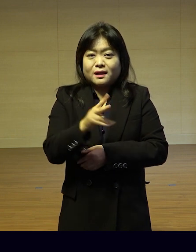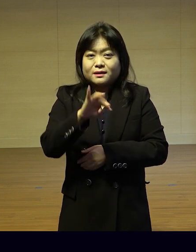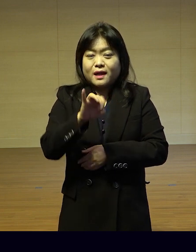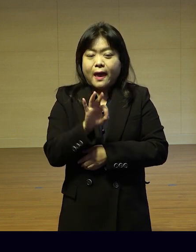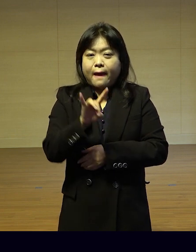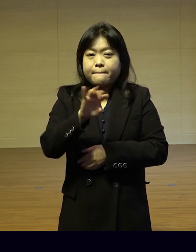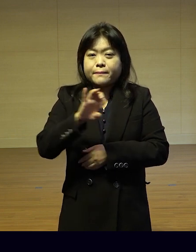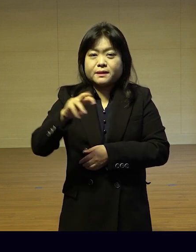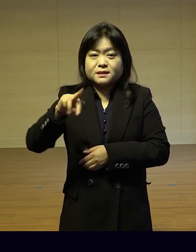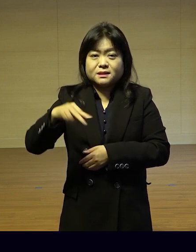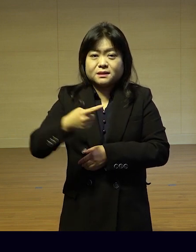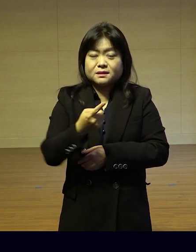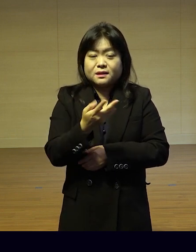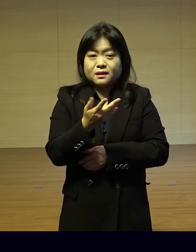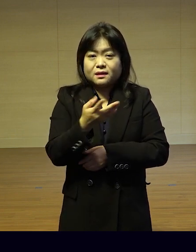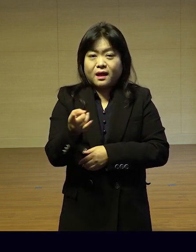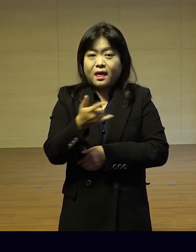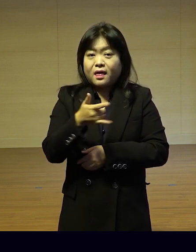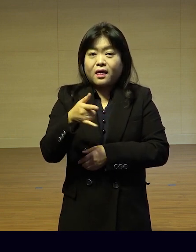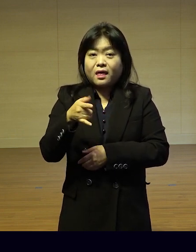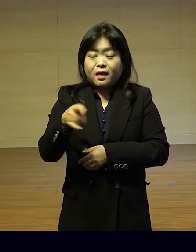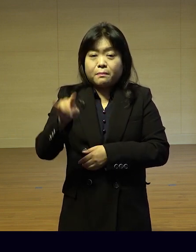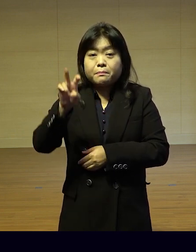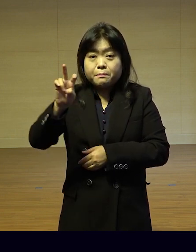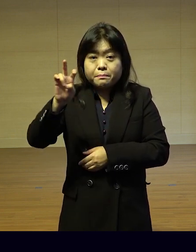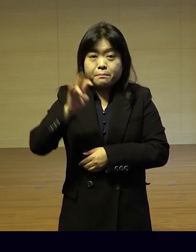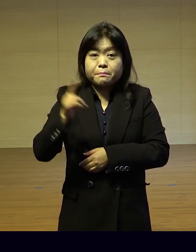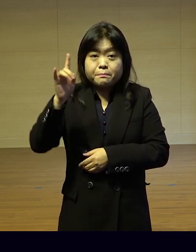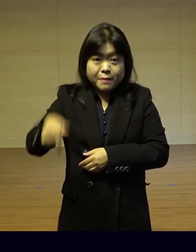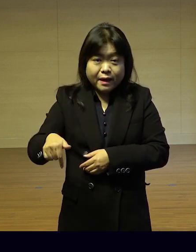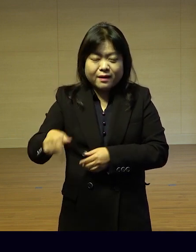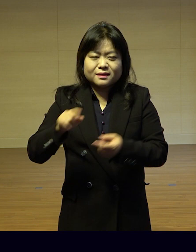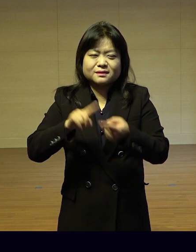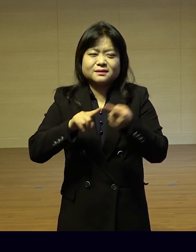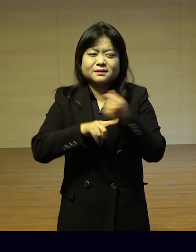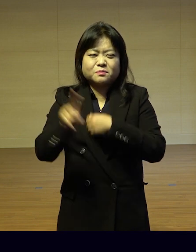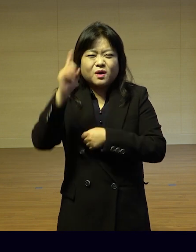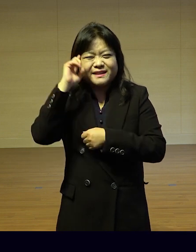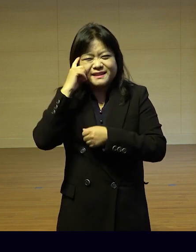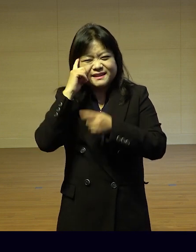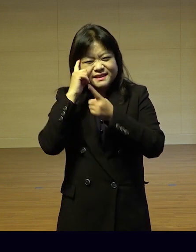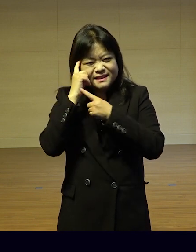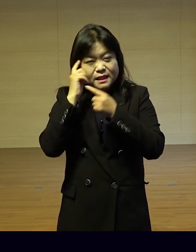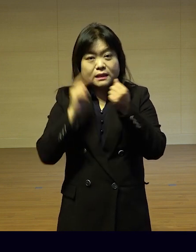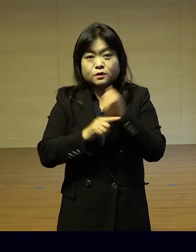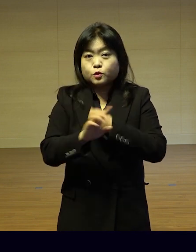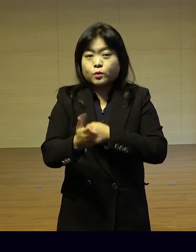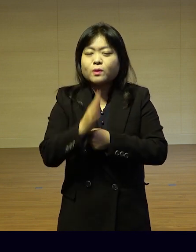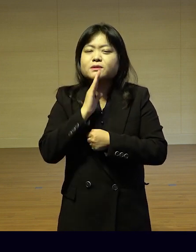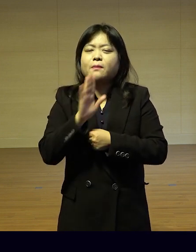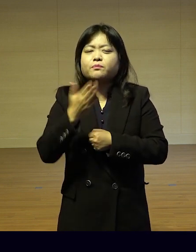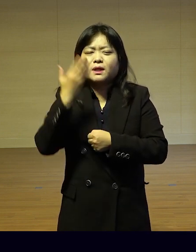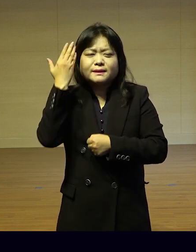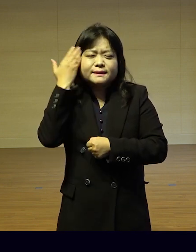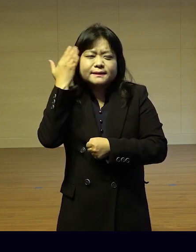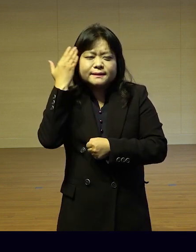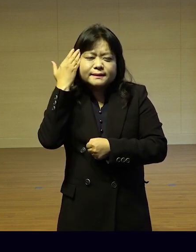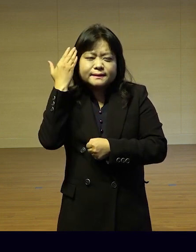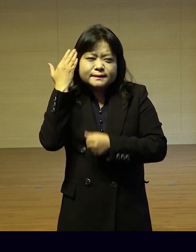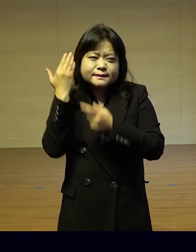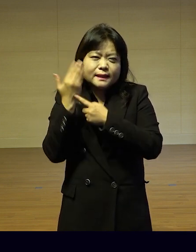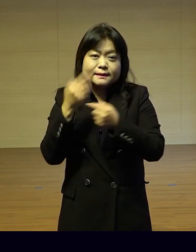변증적 인식. 에피스테메는 인식도 되고 진정한 참된 지식, 참된 지라는